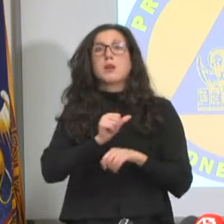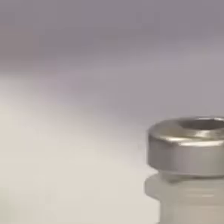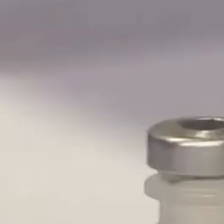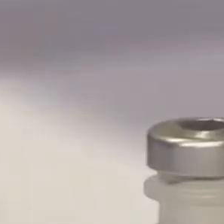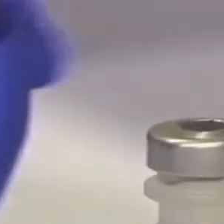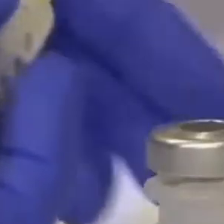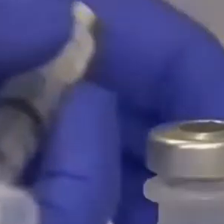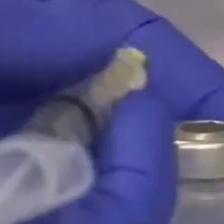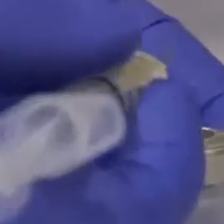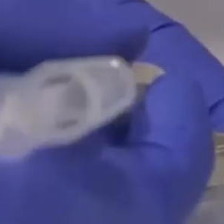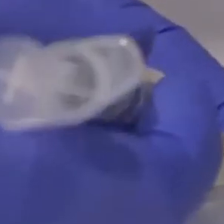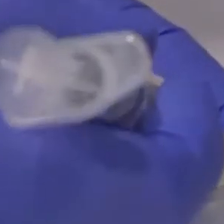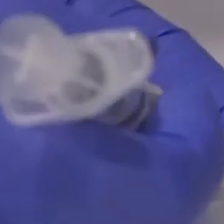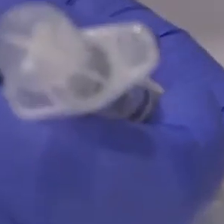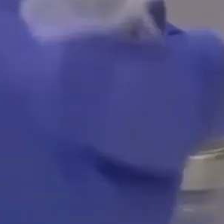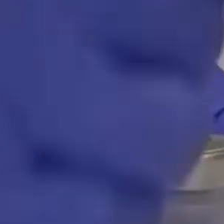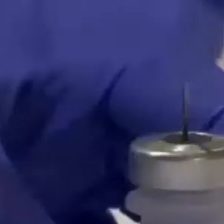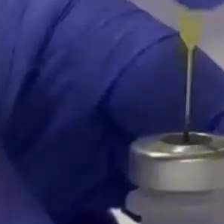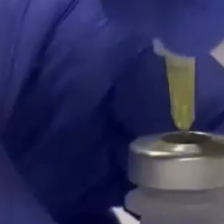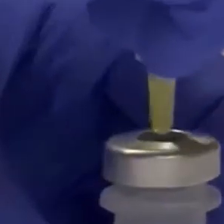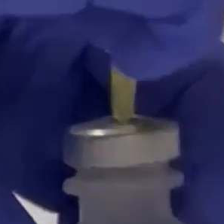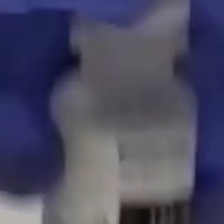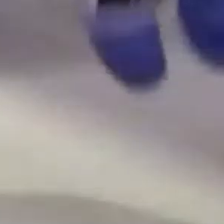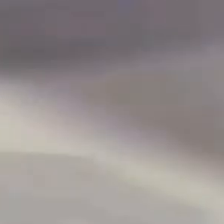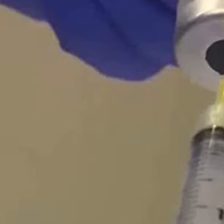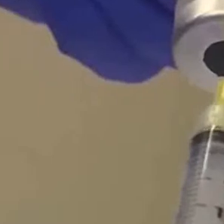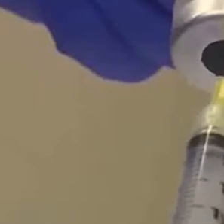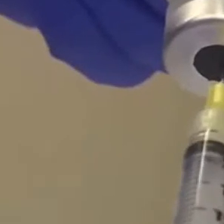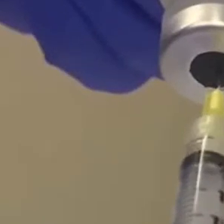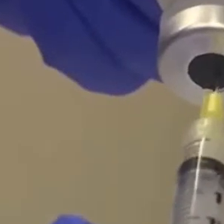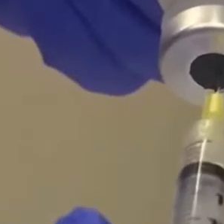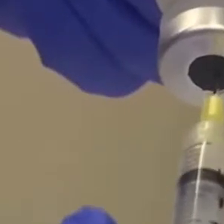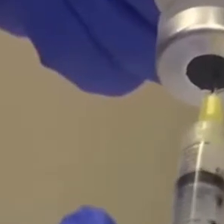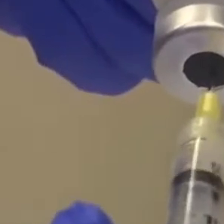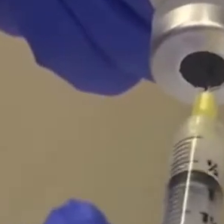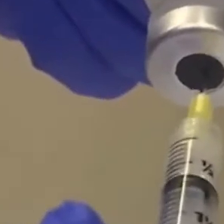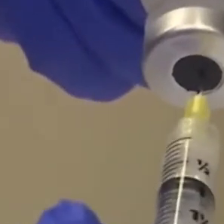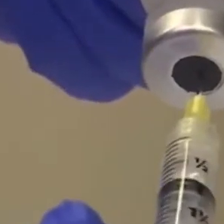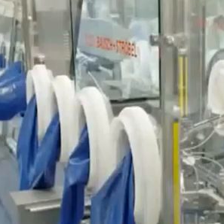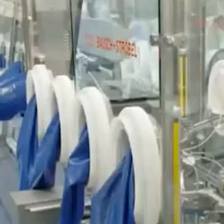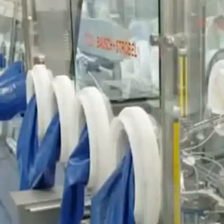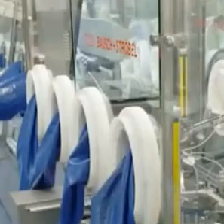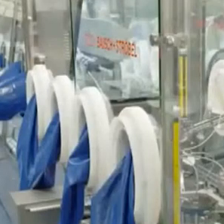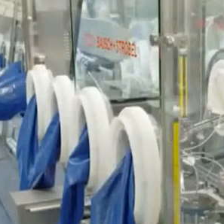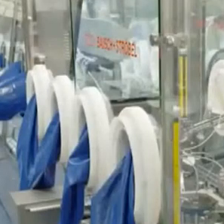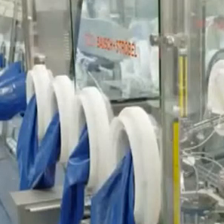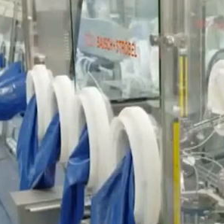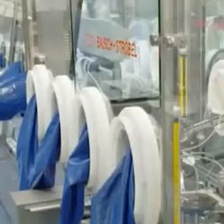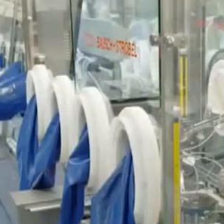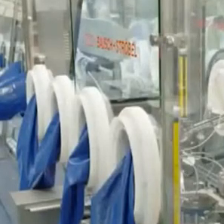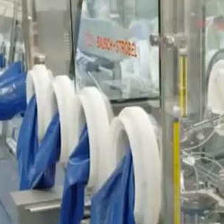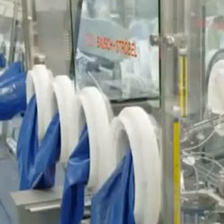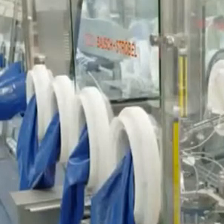RSA. Si inizierà a vaccinare il primo comparto con il primo lotto di 177.000 dosi, ma spiega Lanzarin si è aumentato il numero